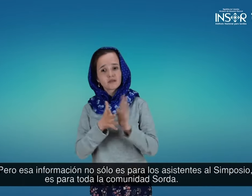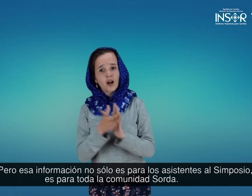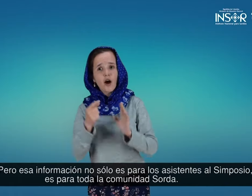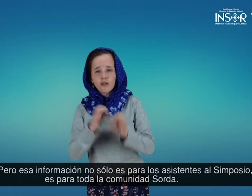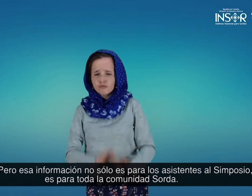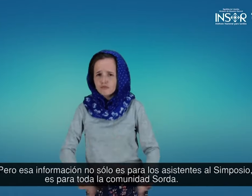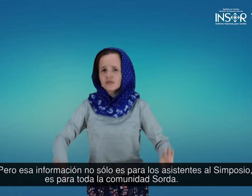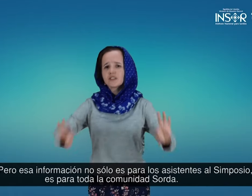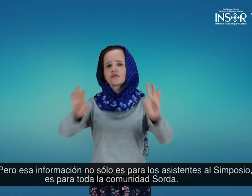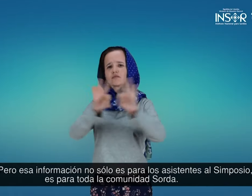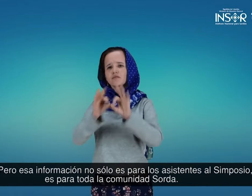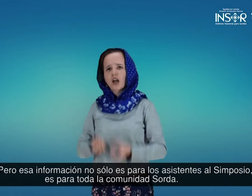sorda.